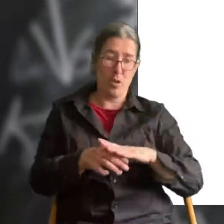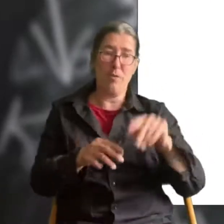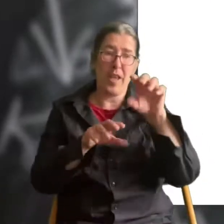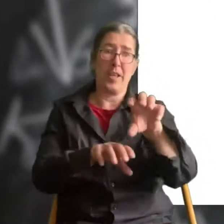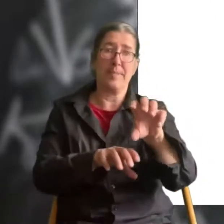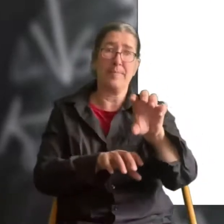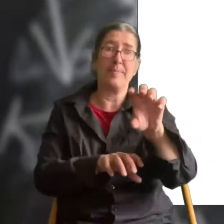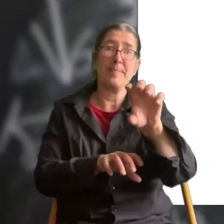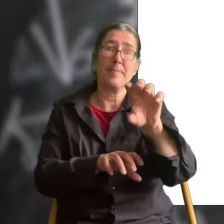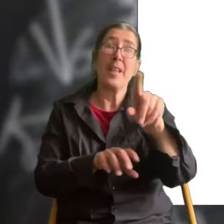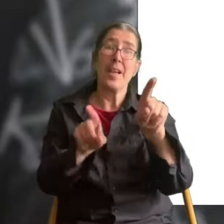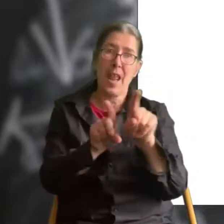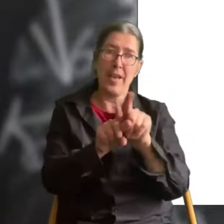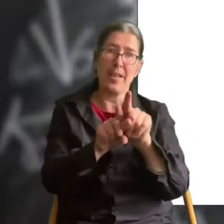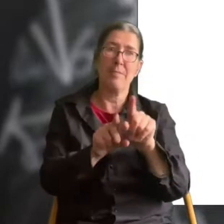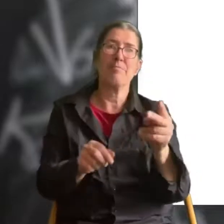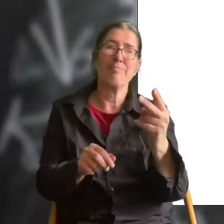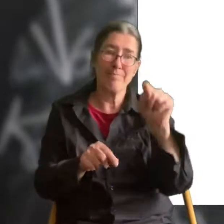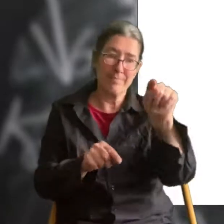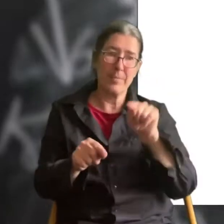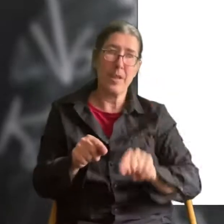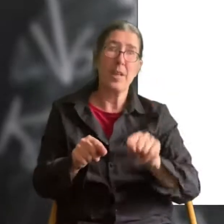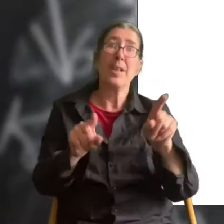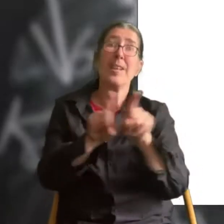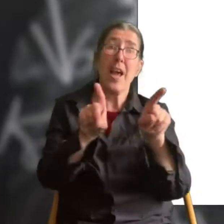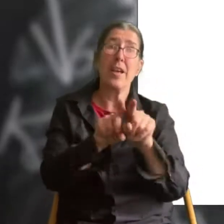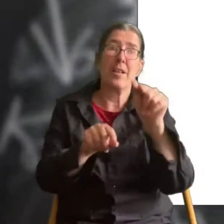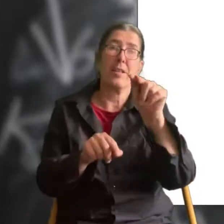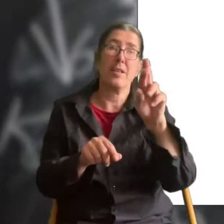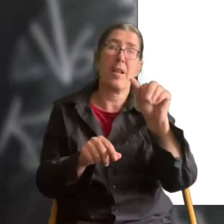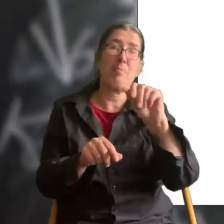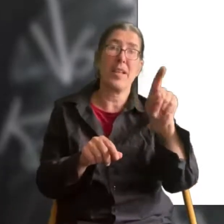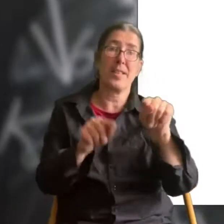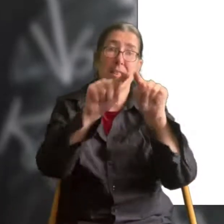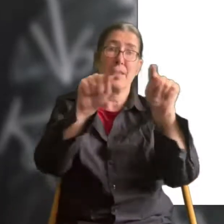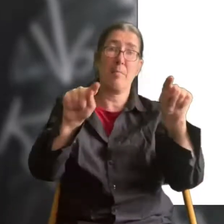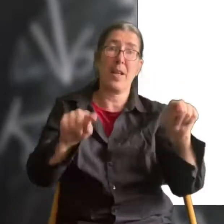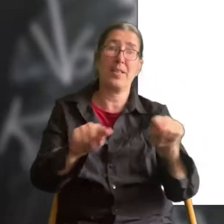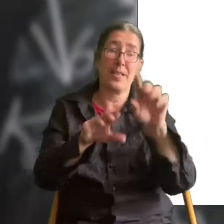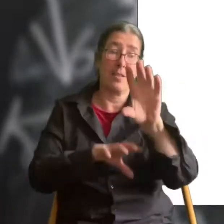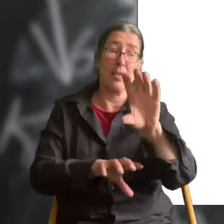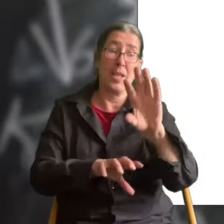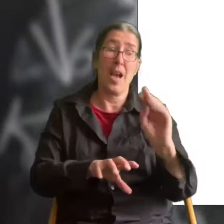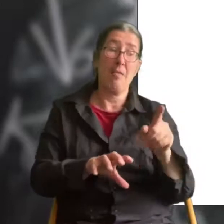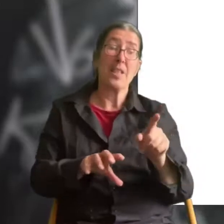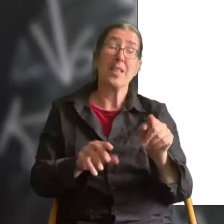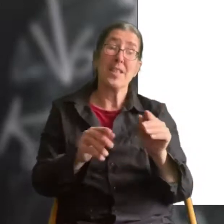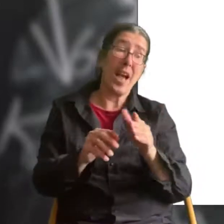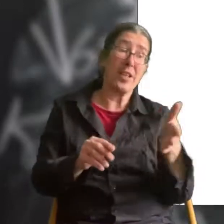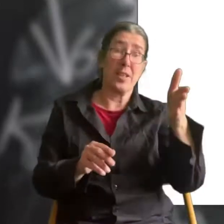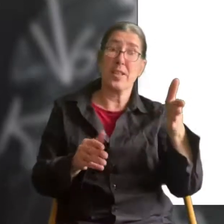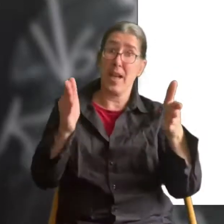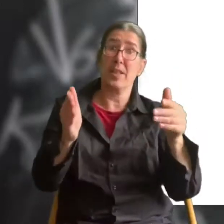Grundflächen. Grundfläche und Deckfläche sind gleich. Das ist beides mal dasselbe Trapez. Alle Seitenflächen sind